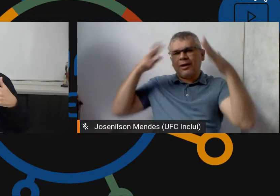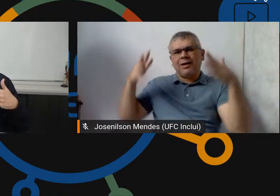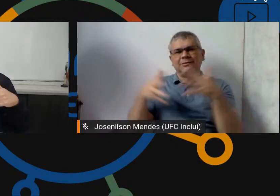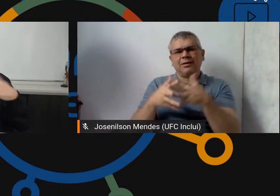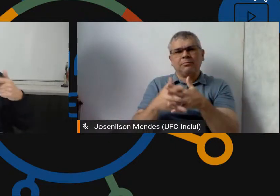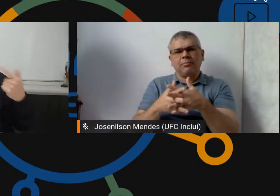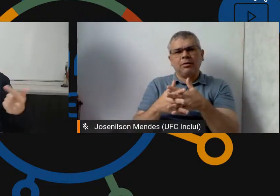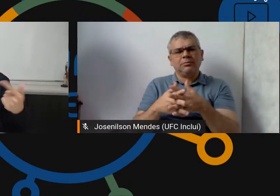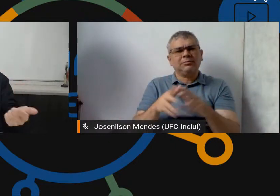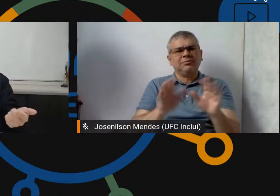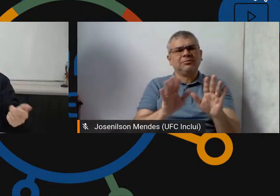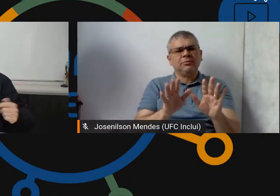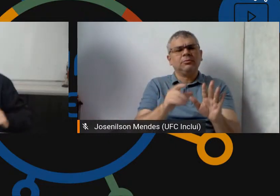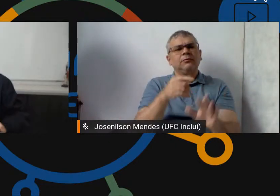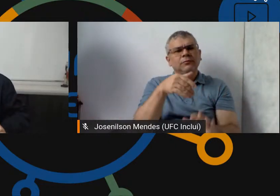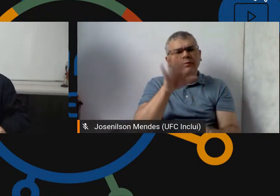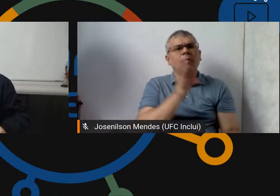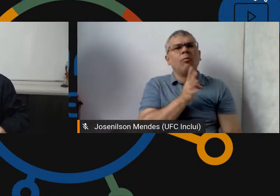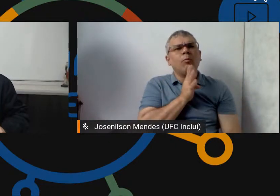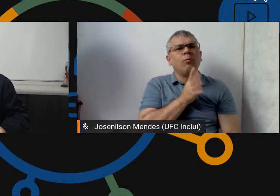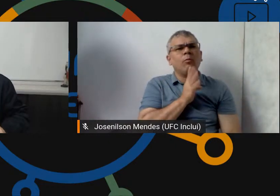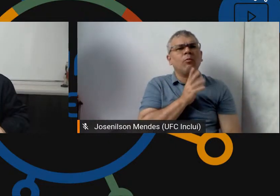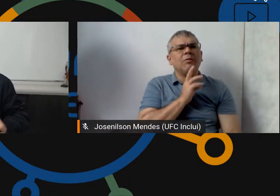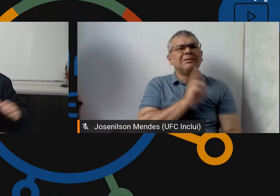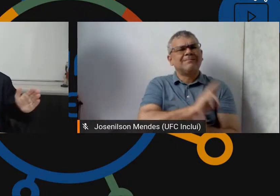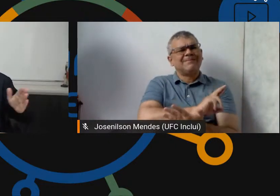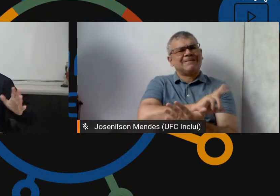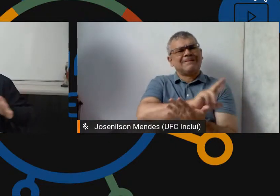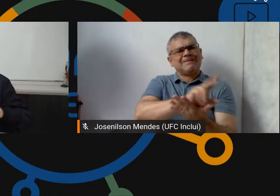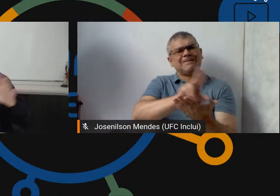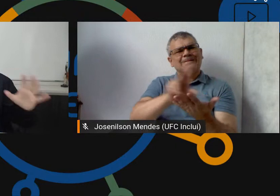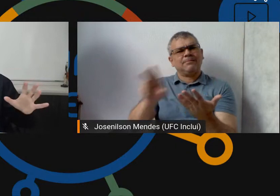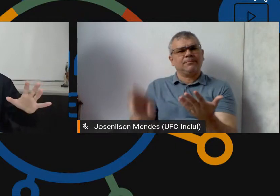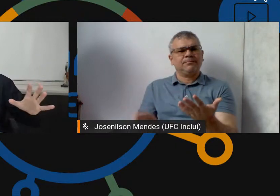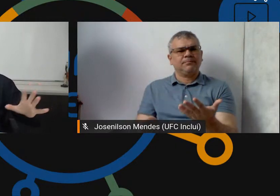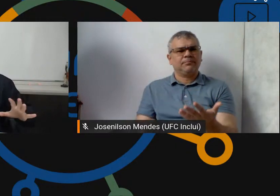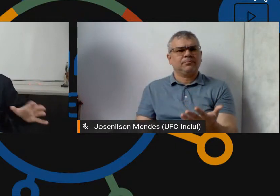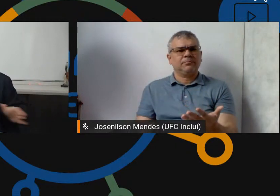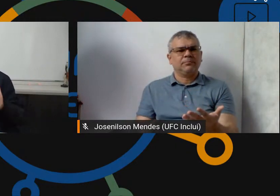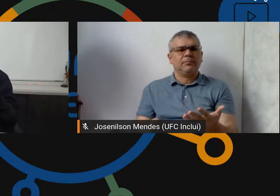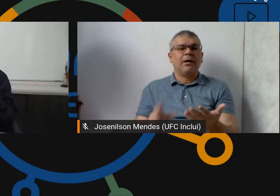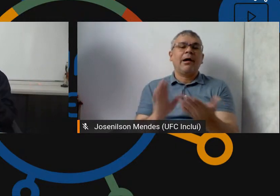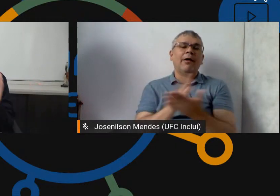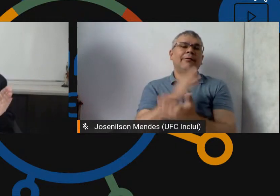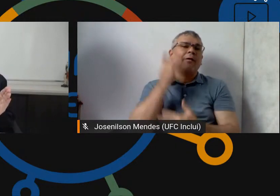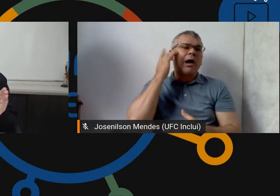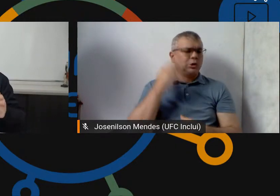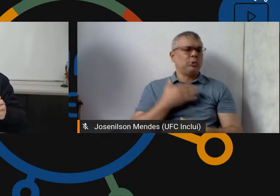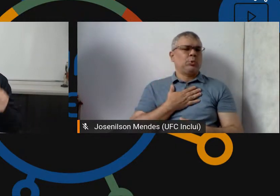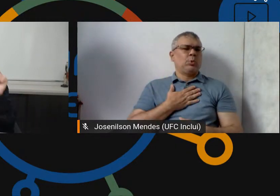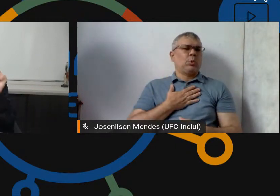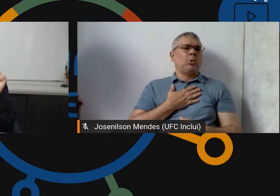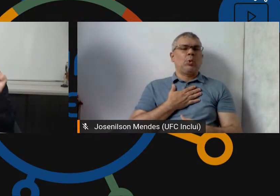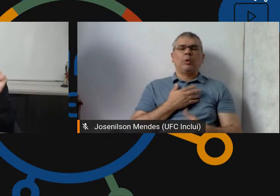conhecer uma pluralidade muito maior. Normalmente as pessoas se acham plurais, mas na verdade elas são